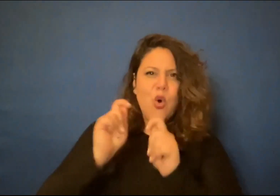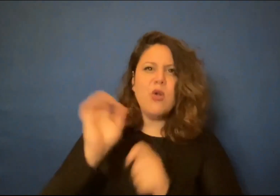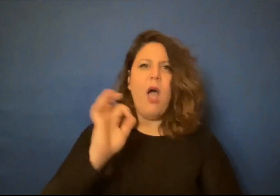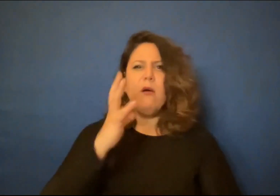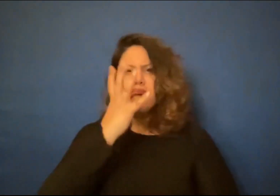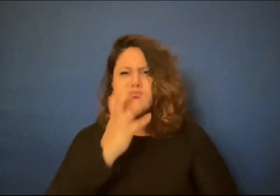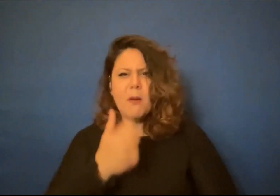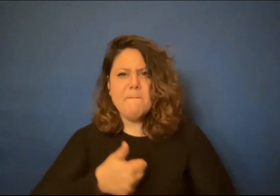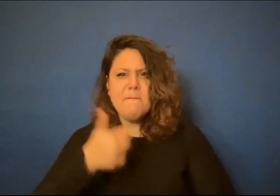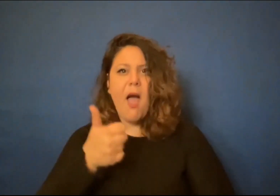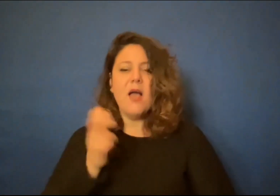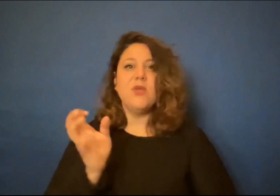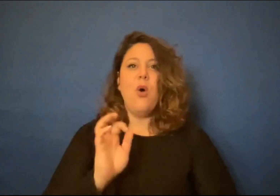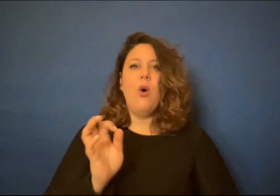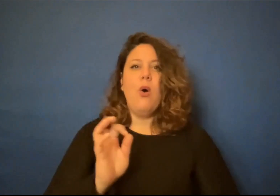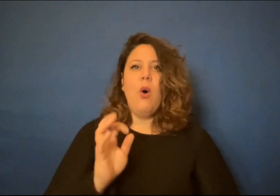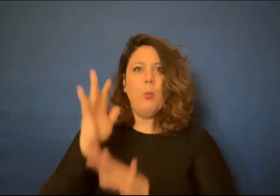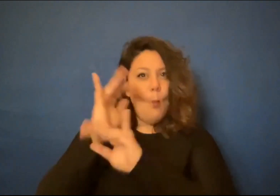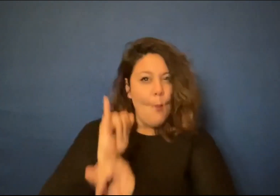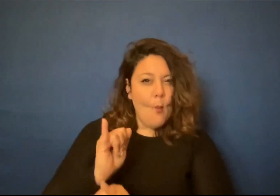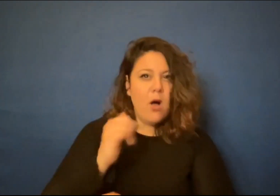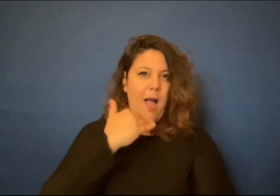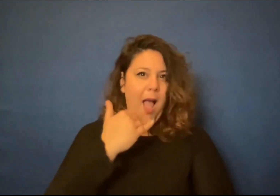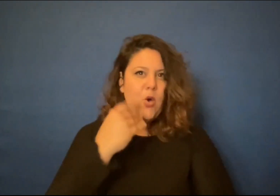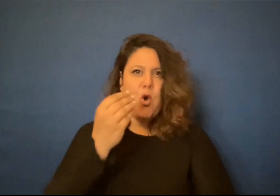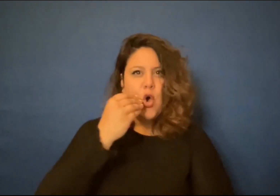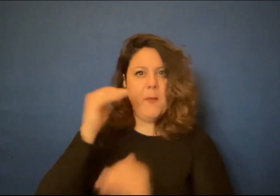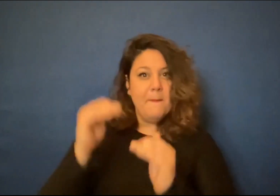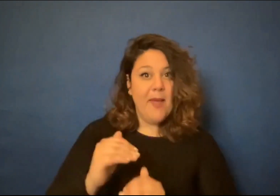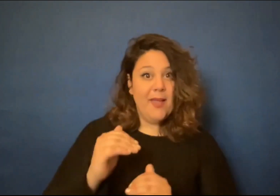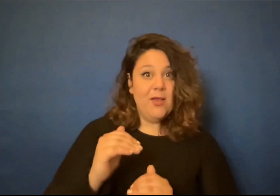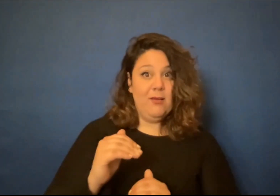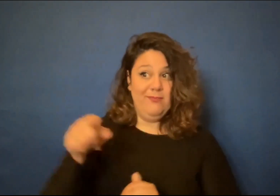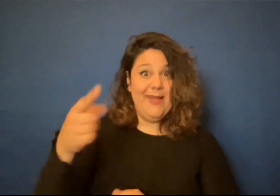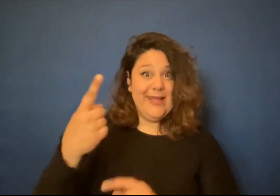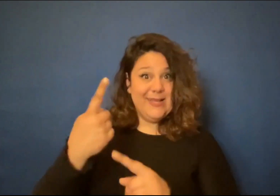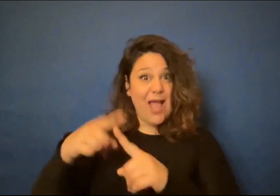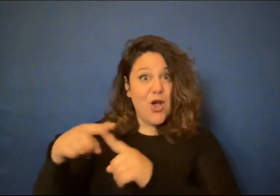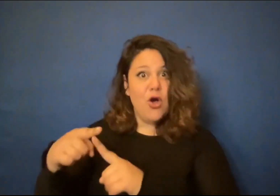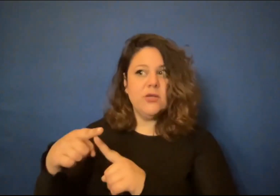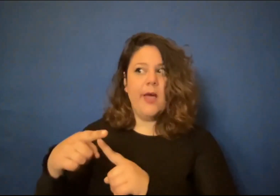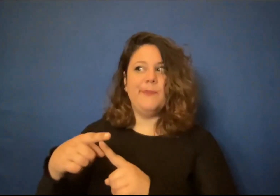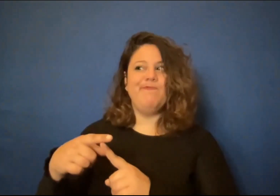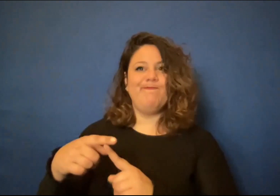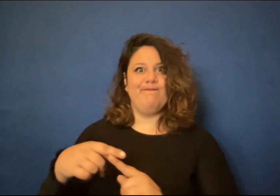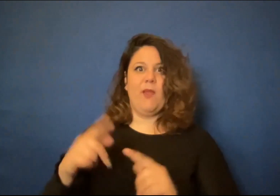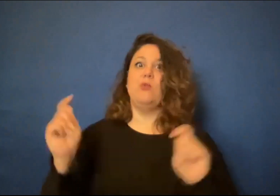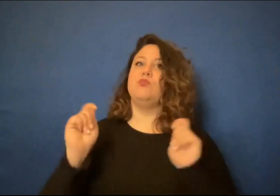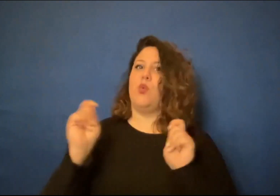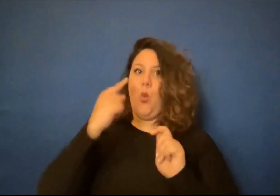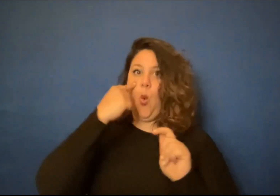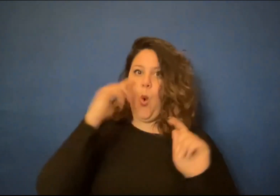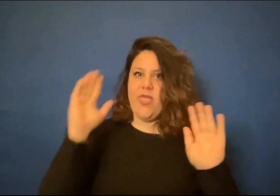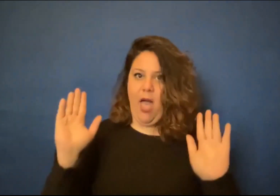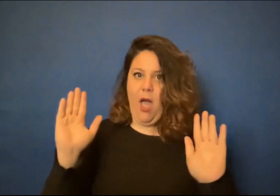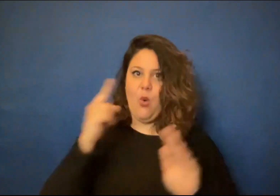que observamos pues, que está incluso más delgado, ¿no? Que come menos, pues estas cosas nos tienen que hacer saltar la voz de alarma y esto lo dicen los protocolos,